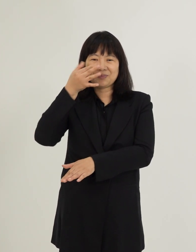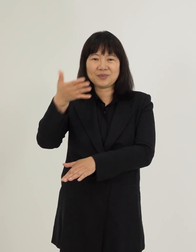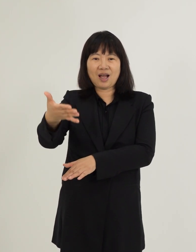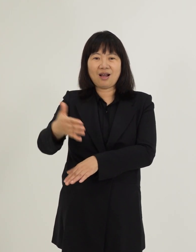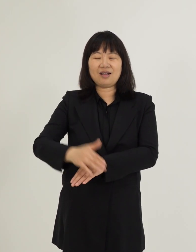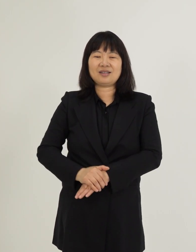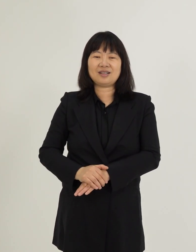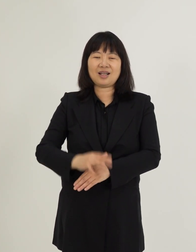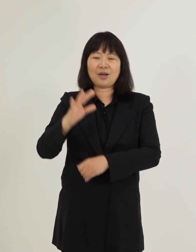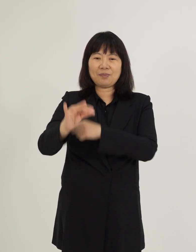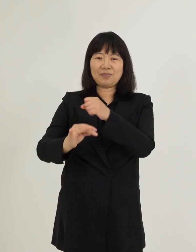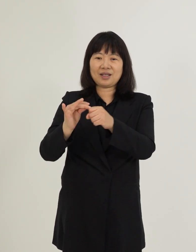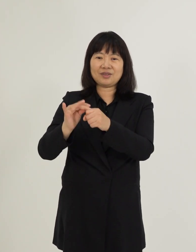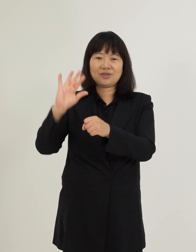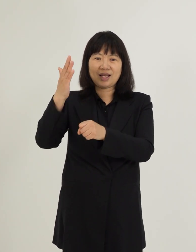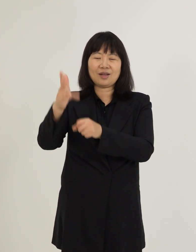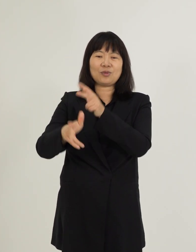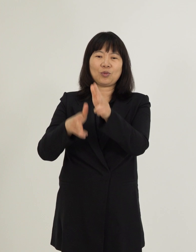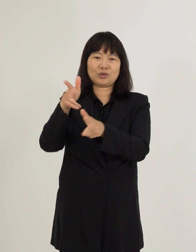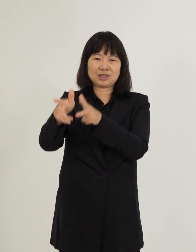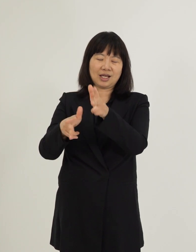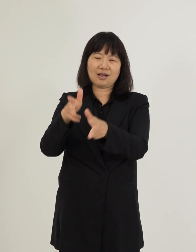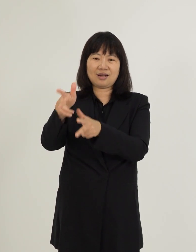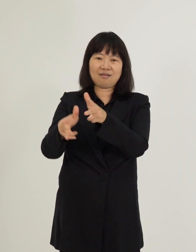저게 100년 된 공장 건물이에요.